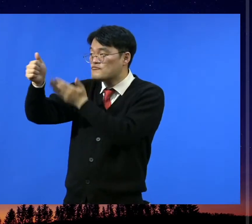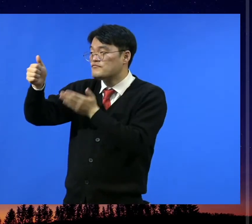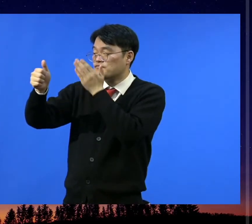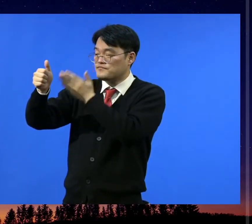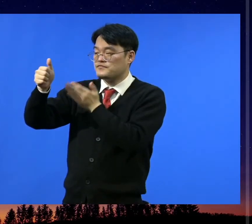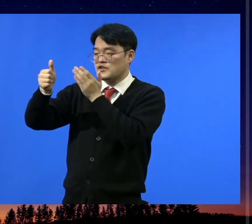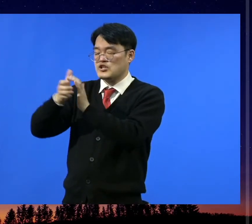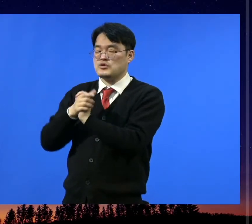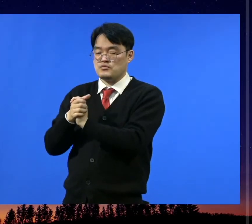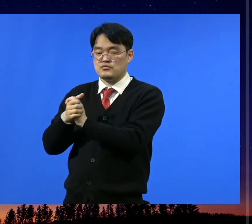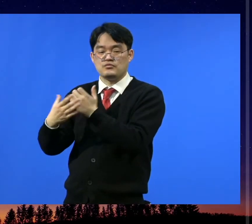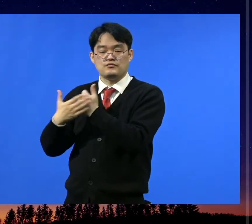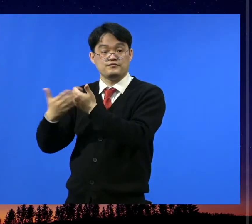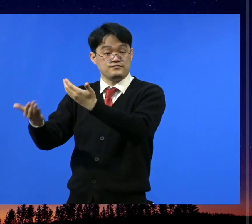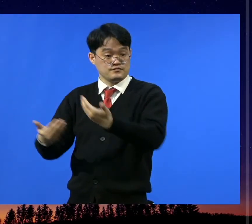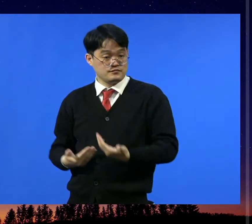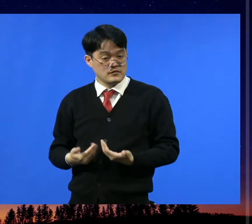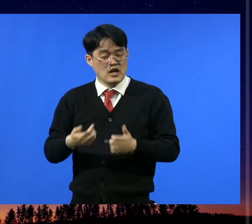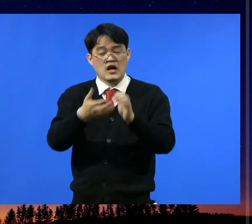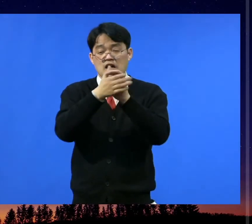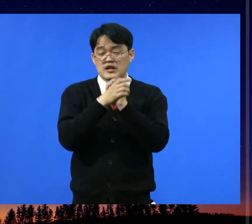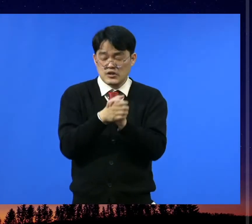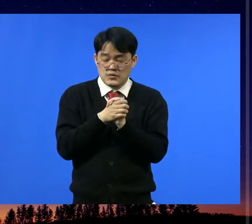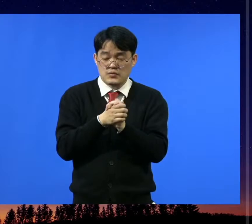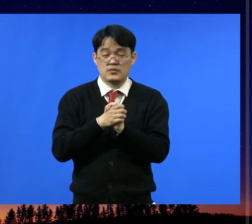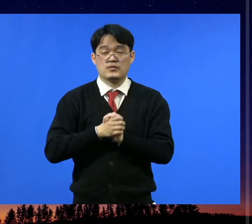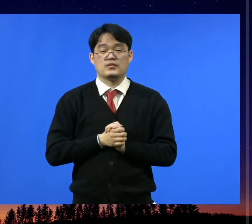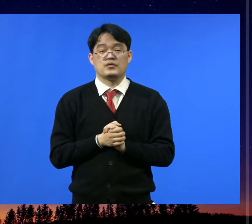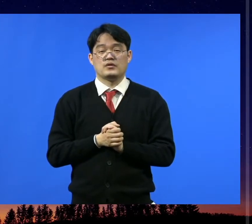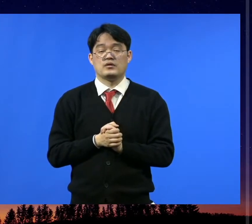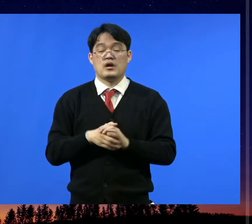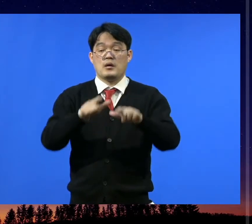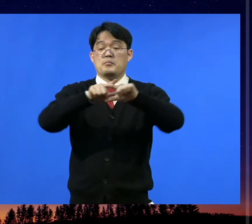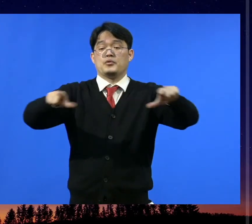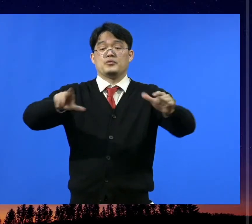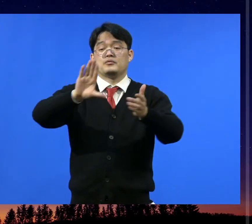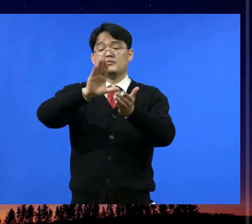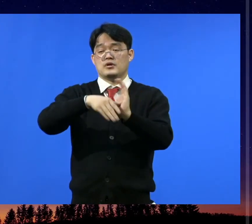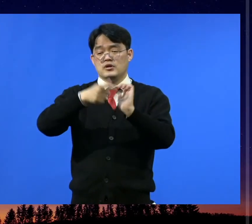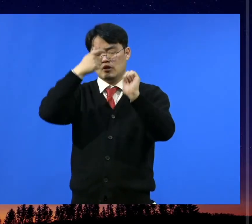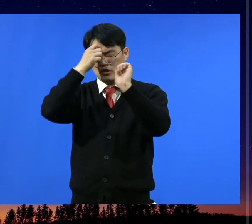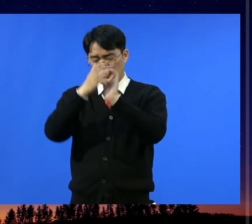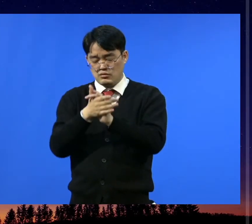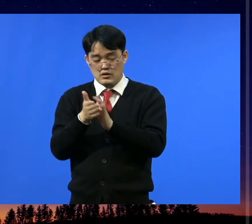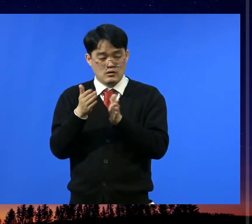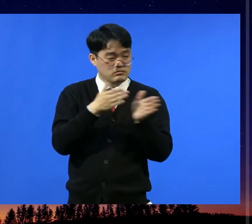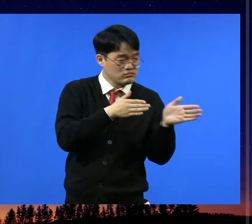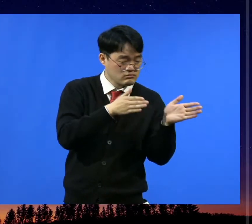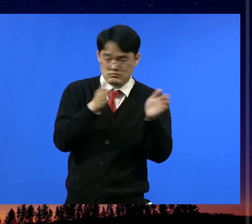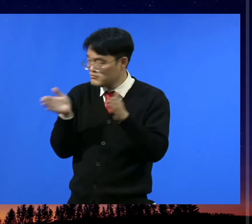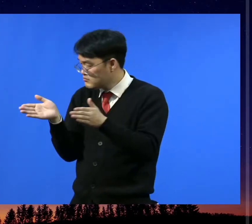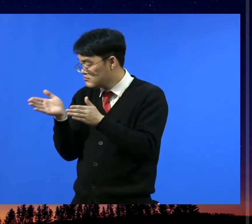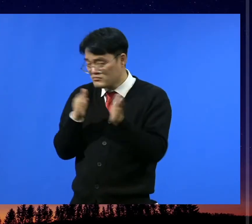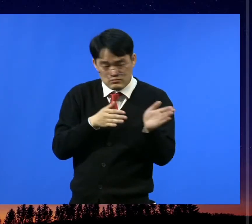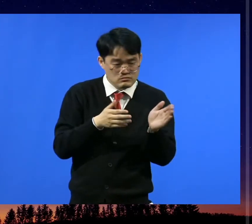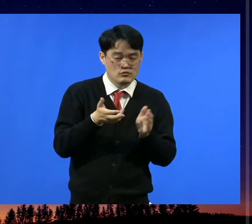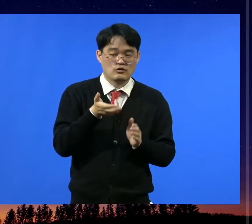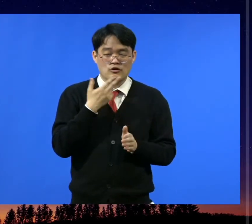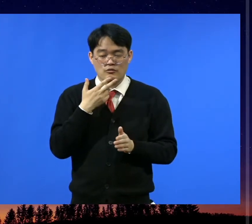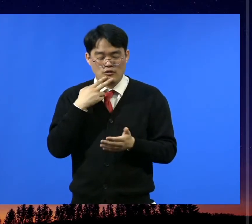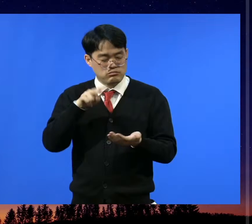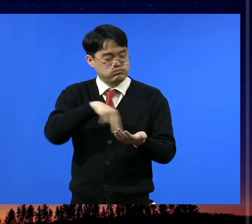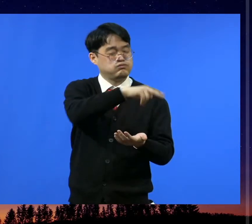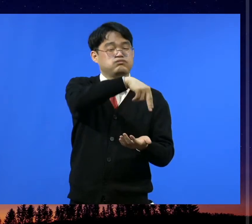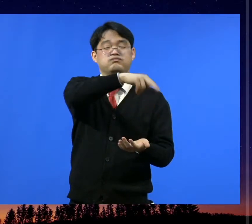그래서 그 기도는 방향을 잡게 되는 것이죠. 보통 때는 기도가 방향이 없어요. 그죠? 방향이 없어. 막 이리저리 막